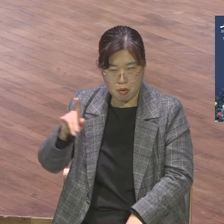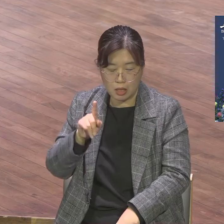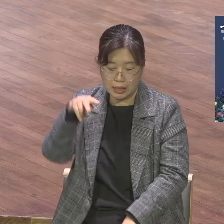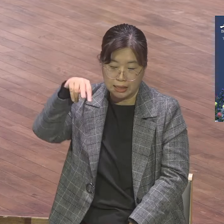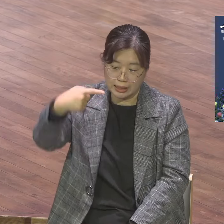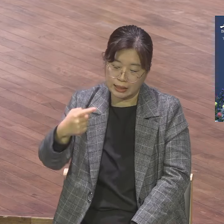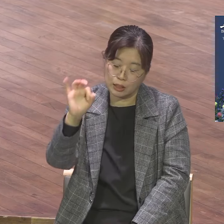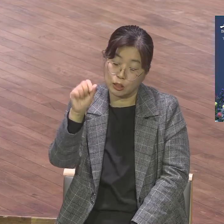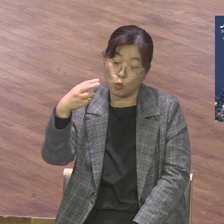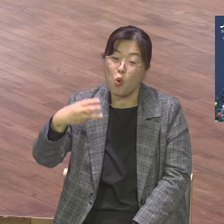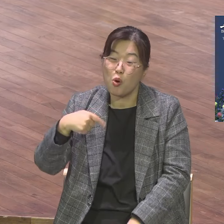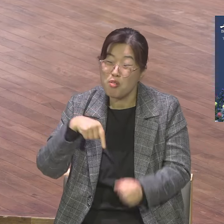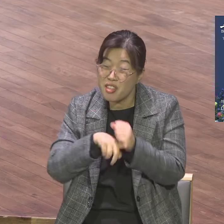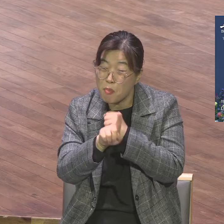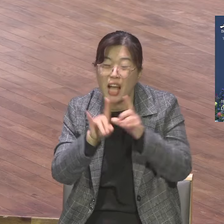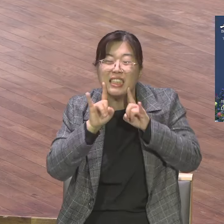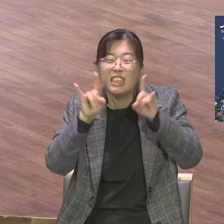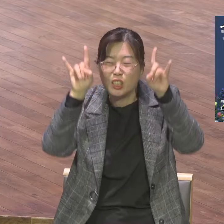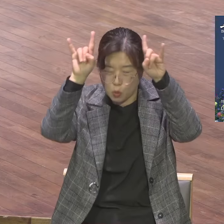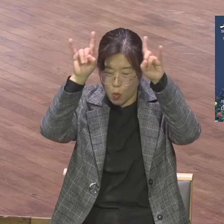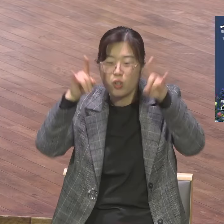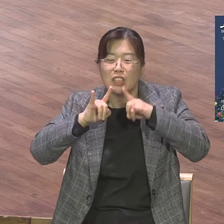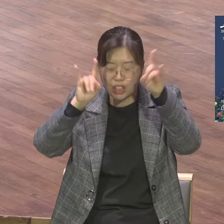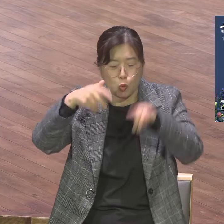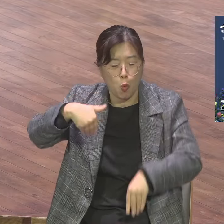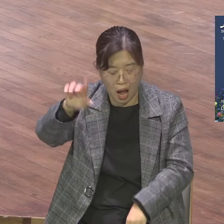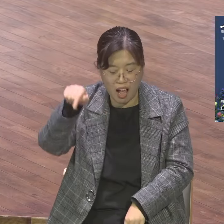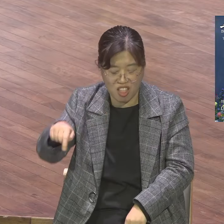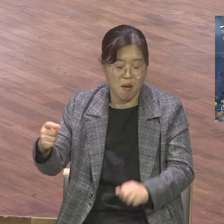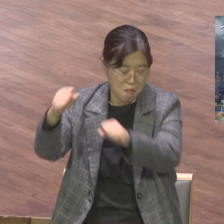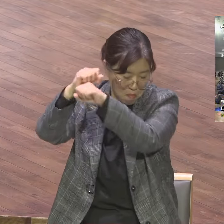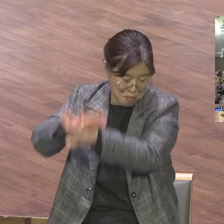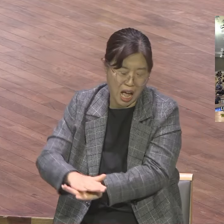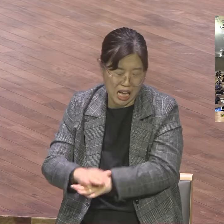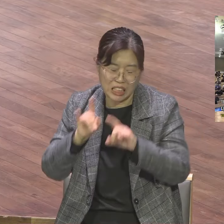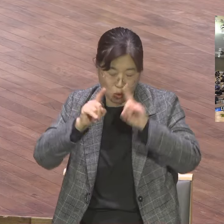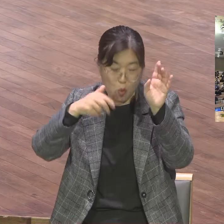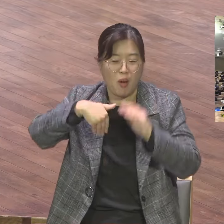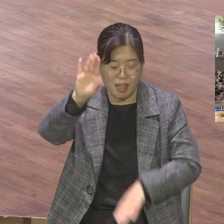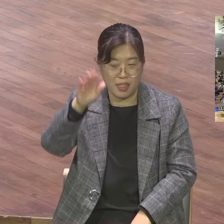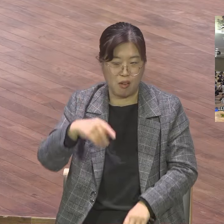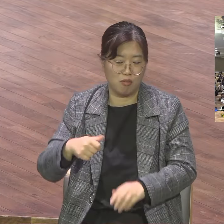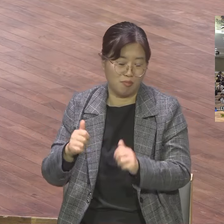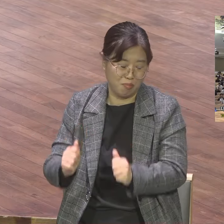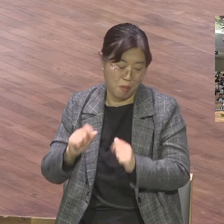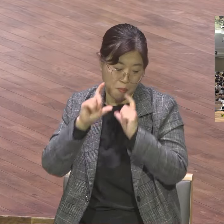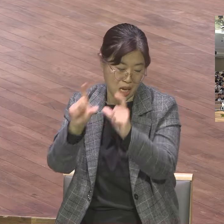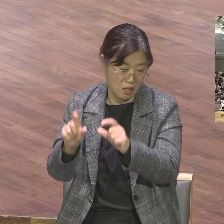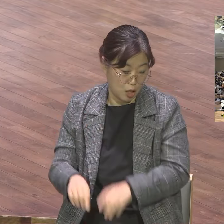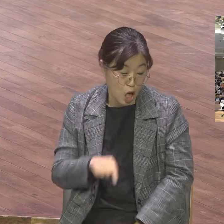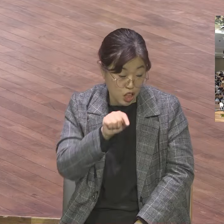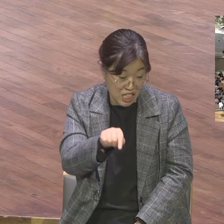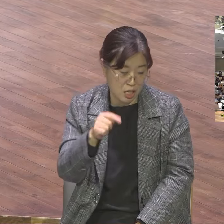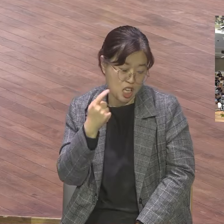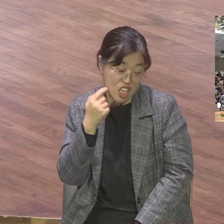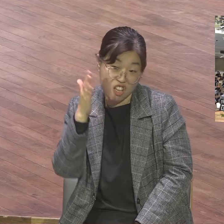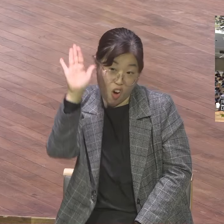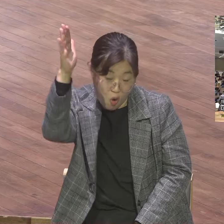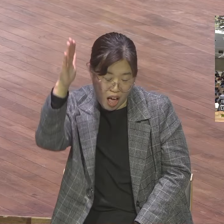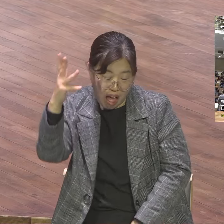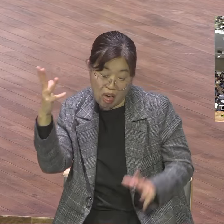자, 11절 보세요. 11절에 너 영화가 스올에 떨어졌으며, 스올은